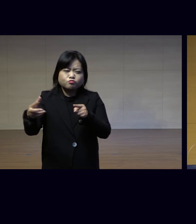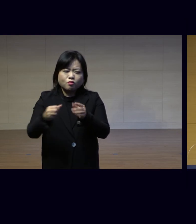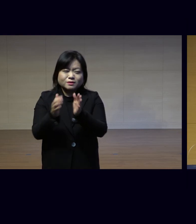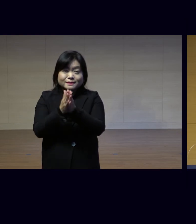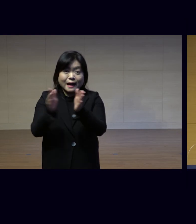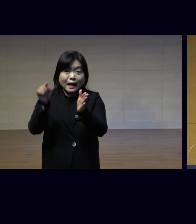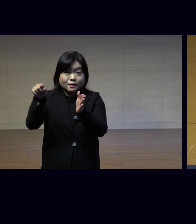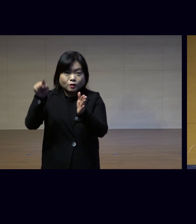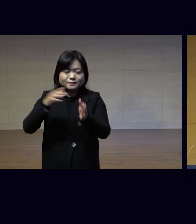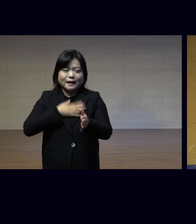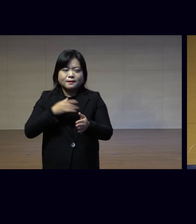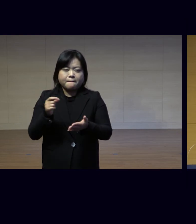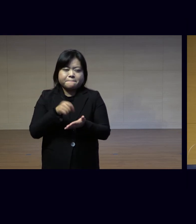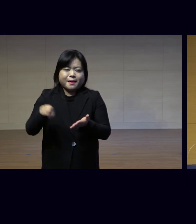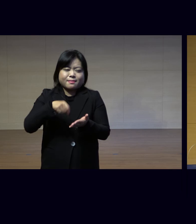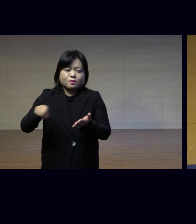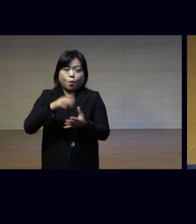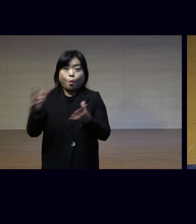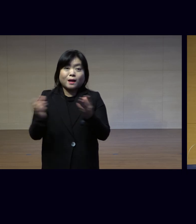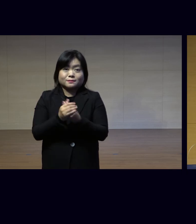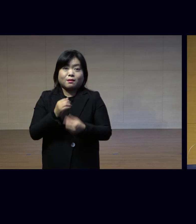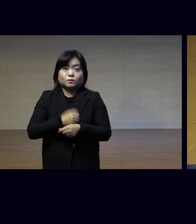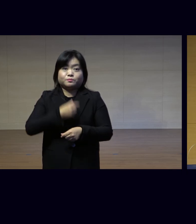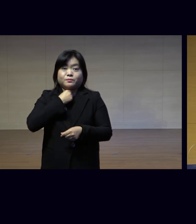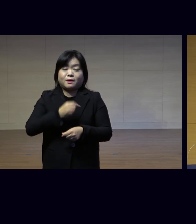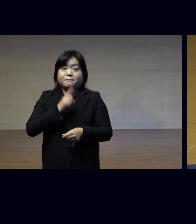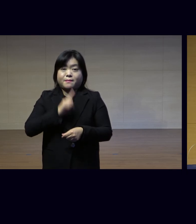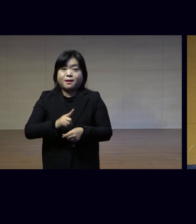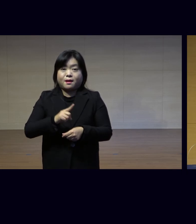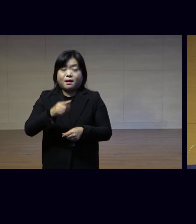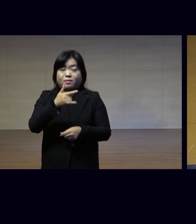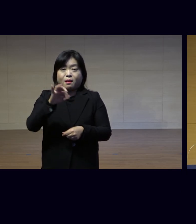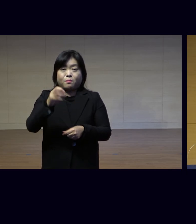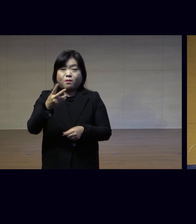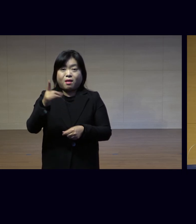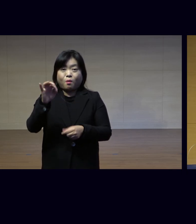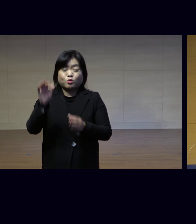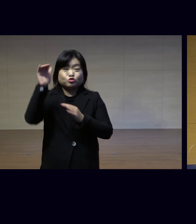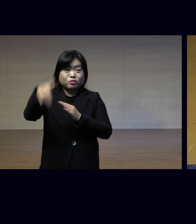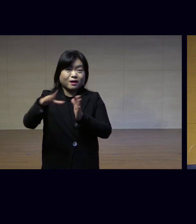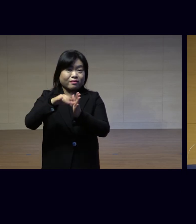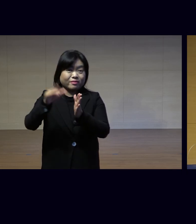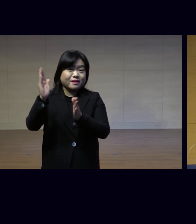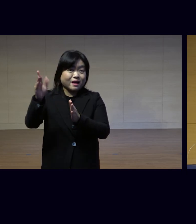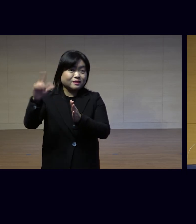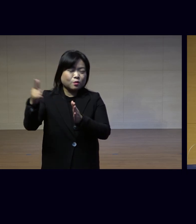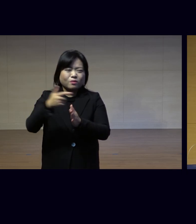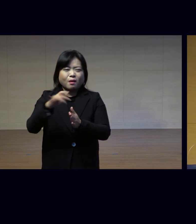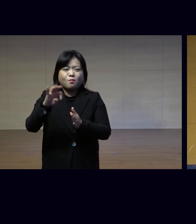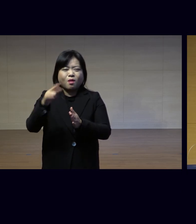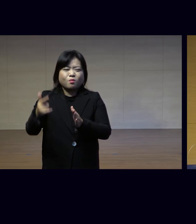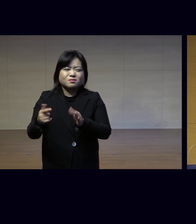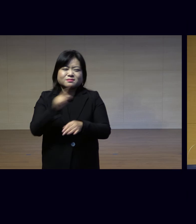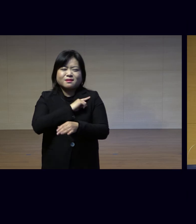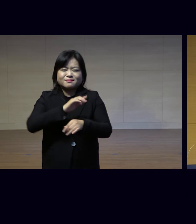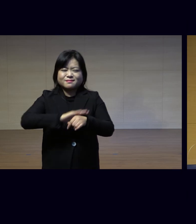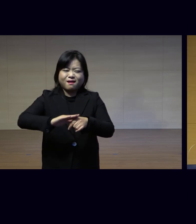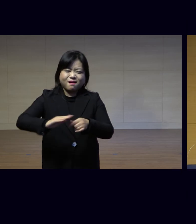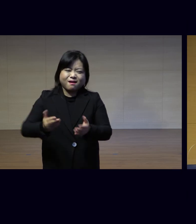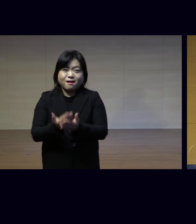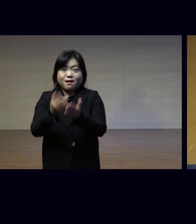것을 나는 펜으로 완성하겠다. 물론 나폴레옹이 추락할 때 얘기가 아니라 나폴레옹이 가장 위대했을 때 얘기를 하는